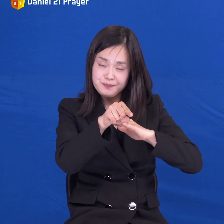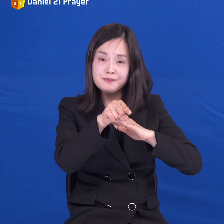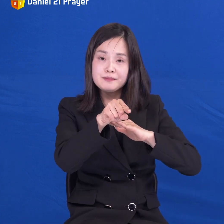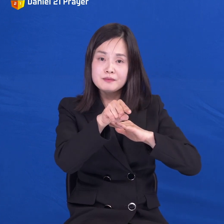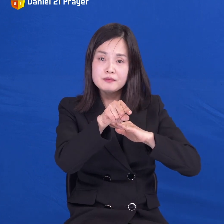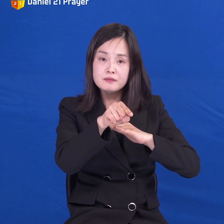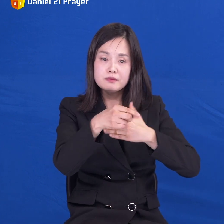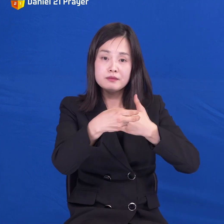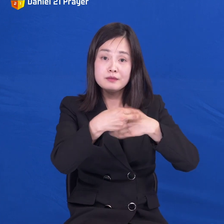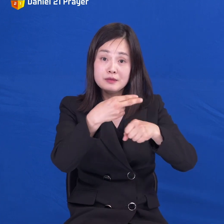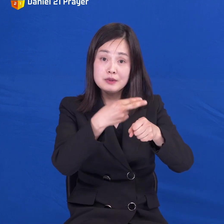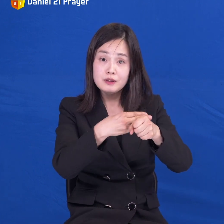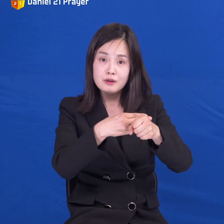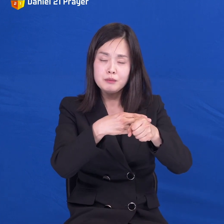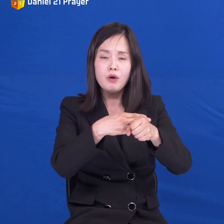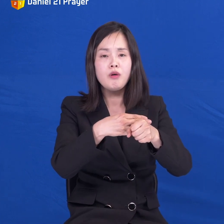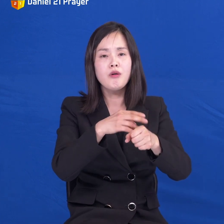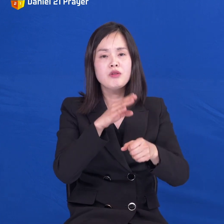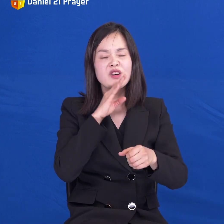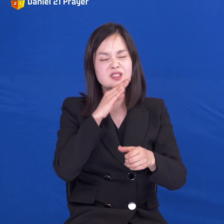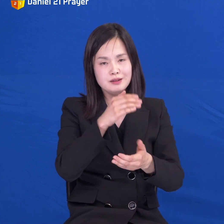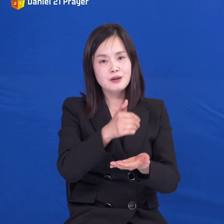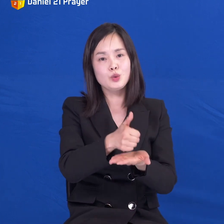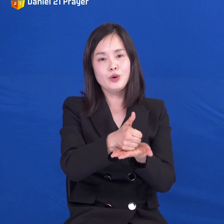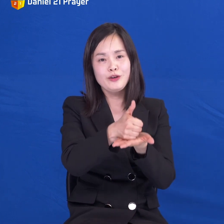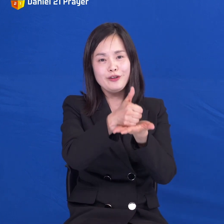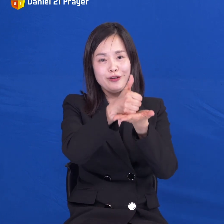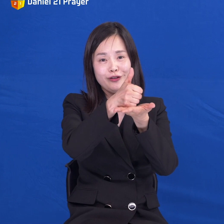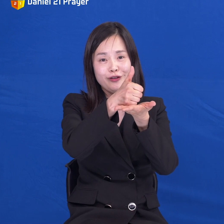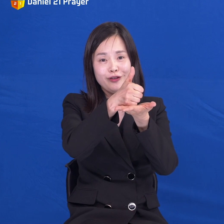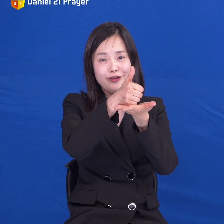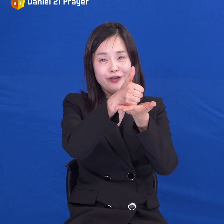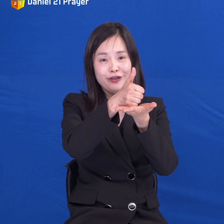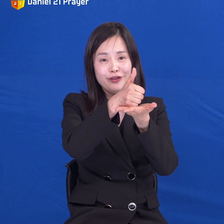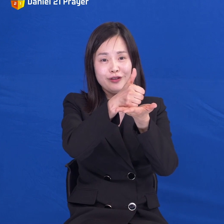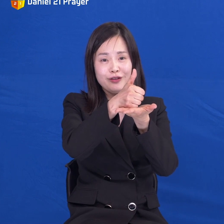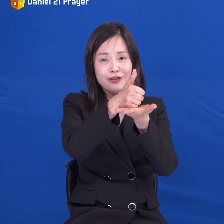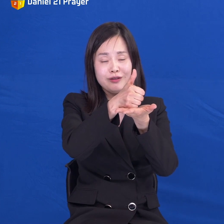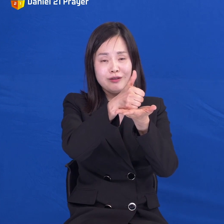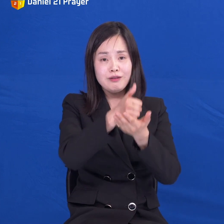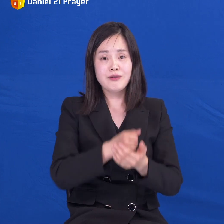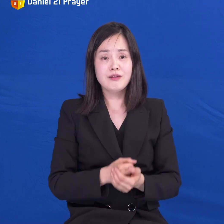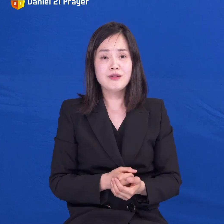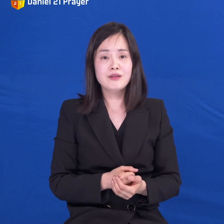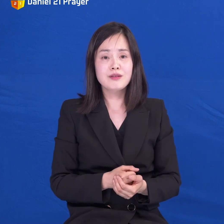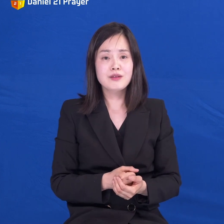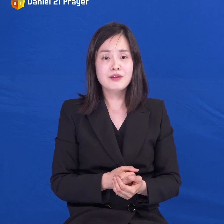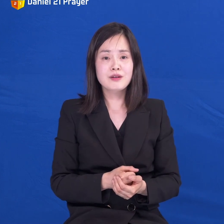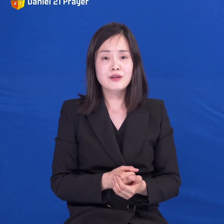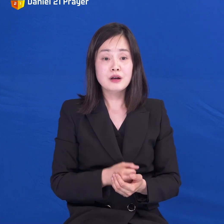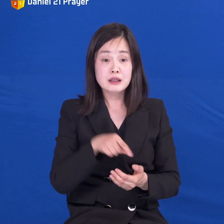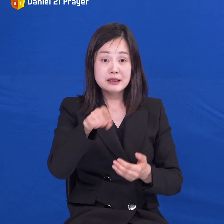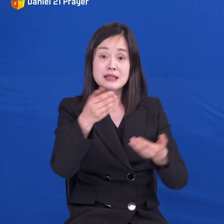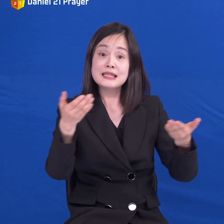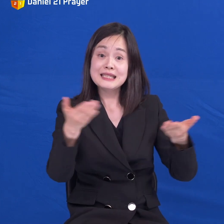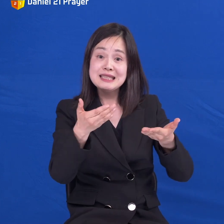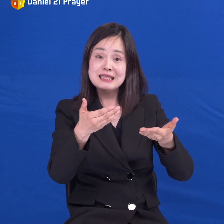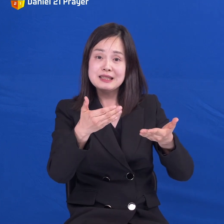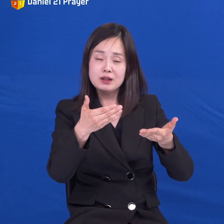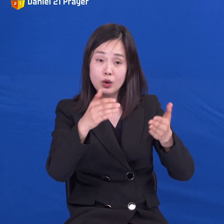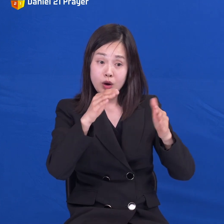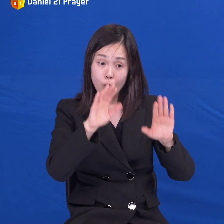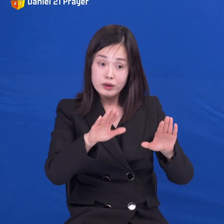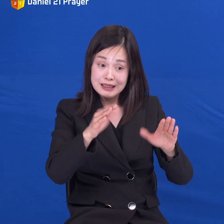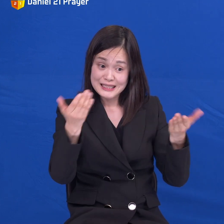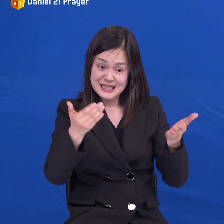제가 의사 선생님들 존경해요. 다 일과가 끝났는데 밤 8시에